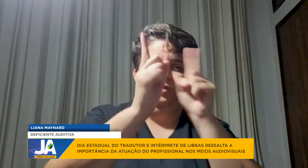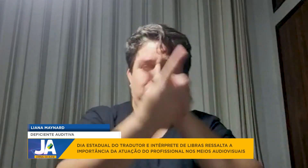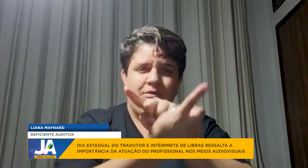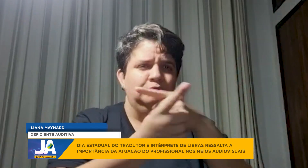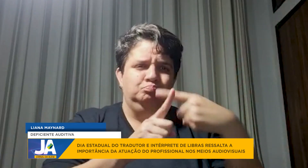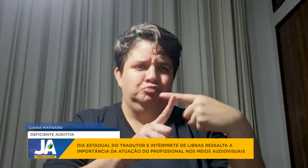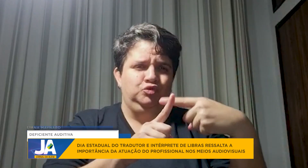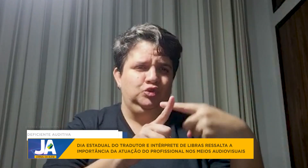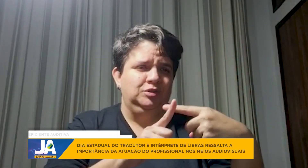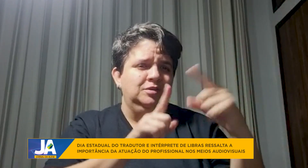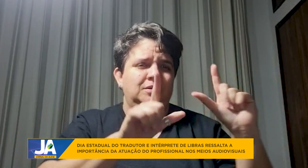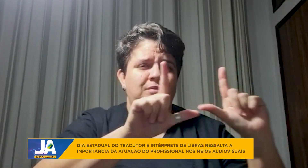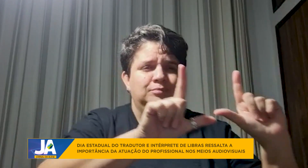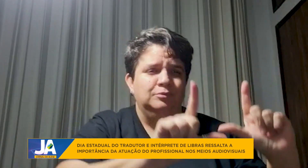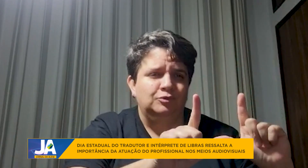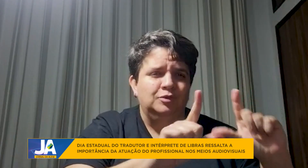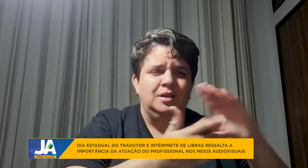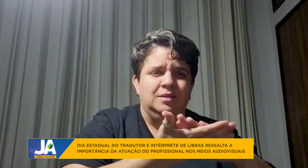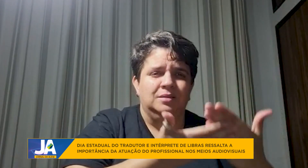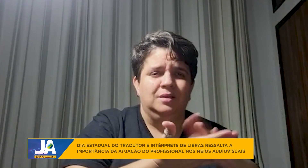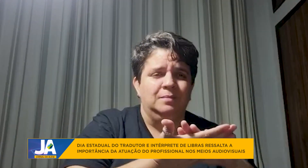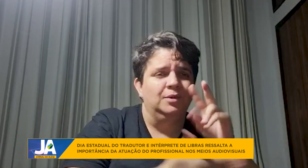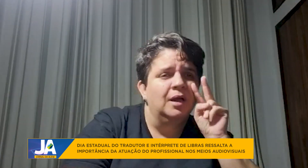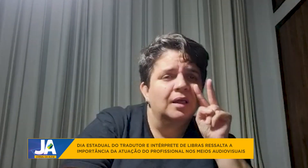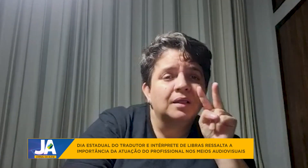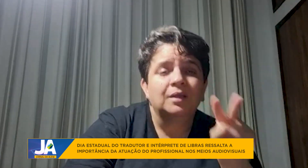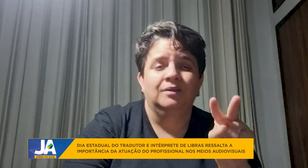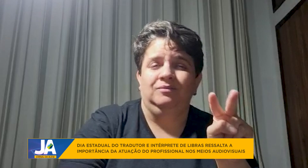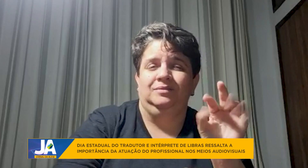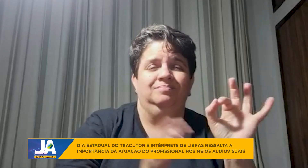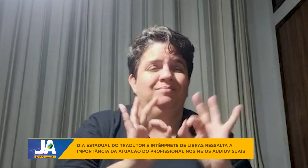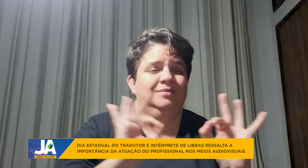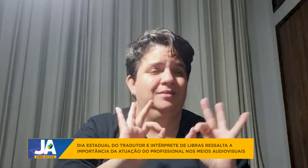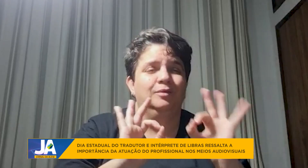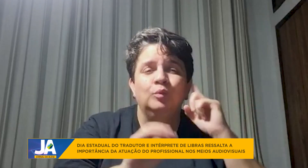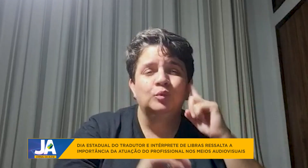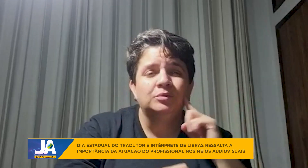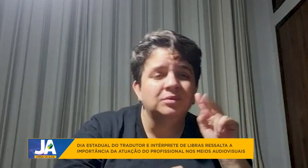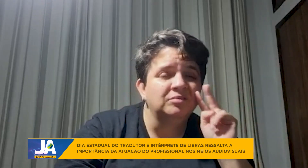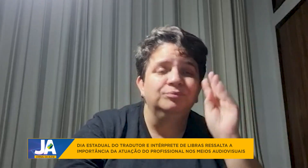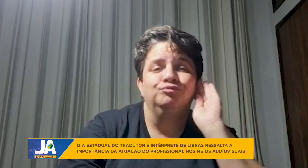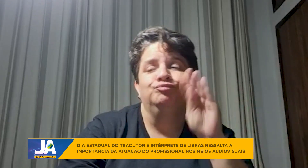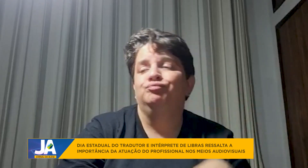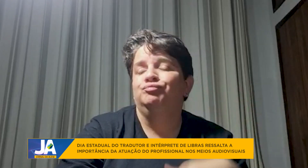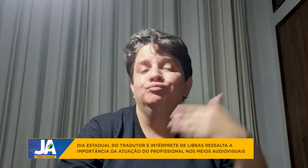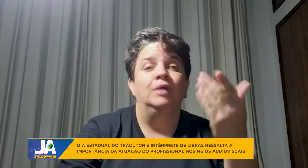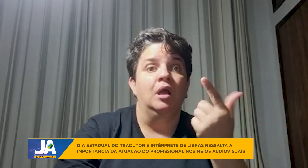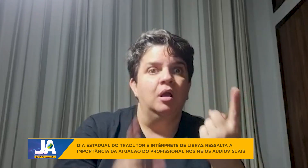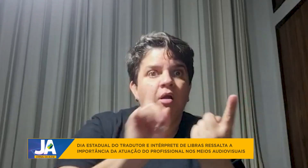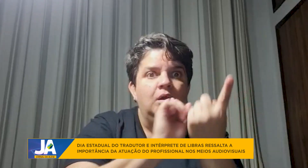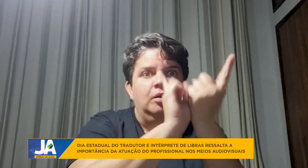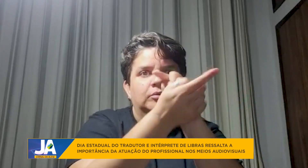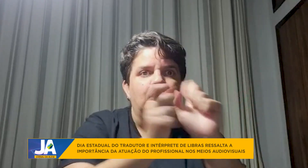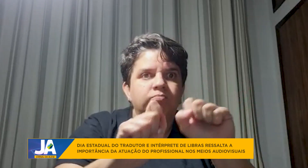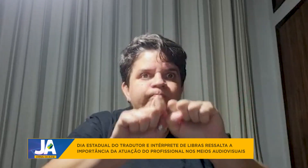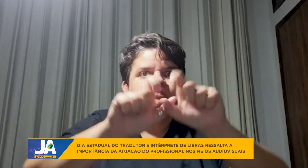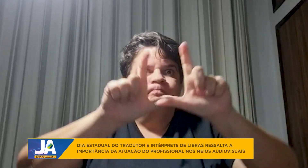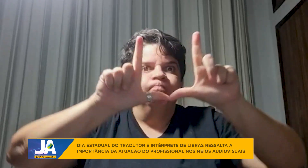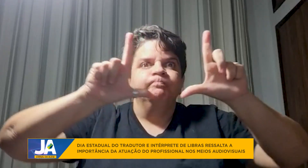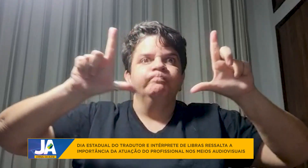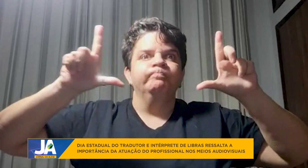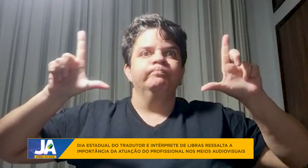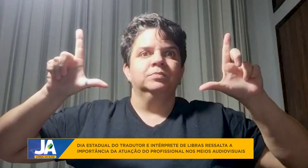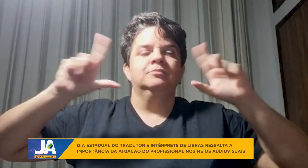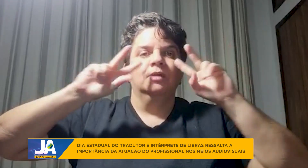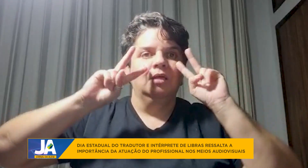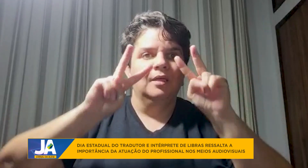opinião, nós podemos fazer a seguinte análise. Quando a janela onde o intérprete se encontra é menor, o surdo não tem